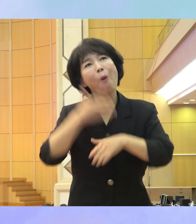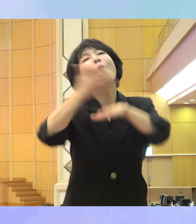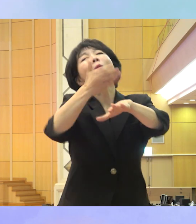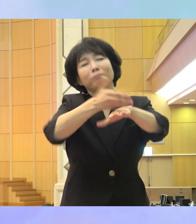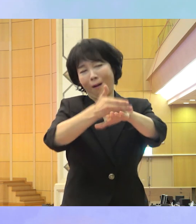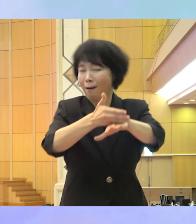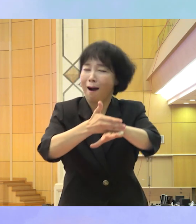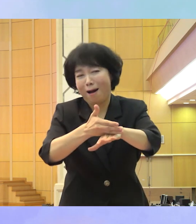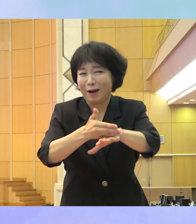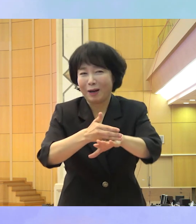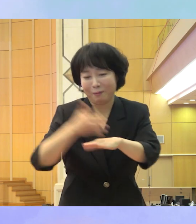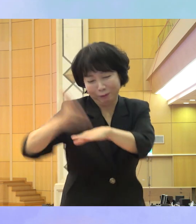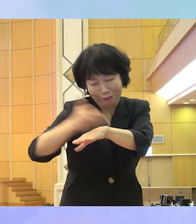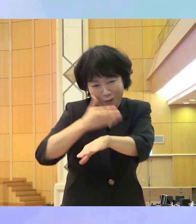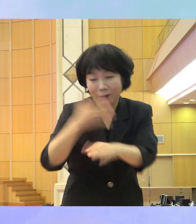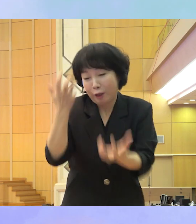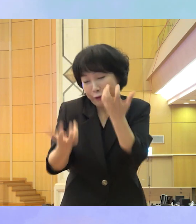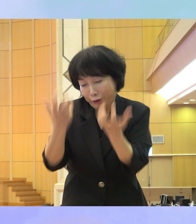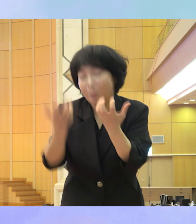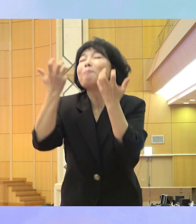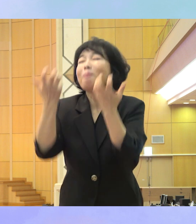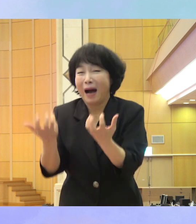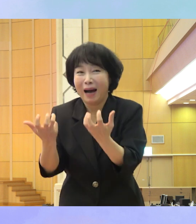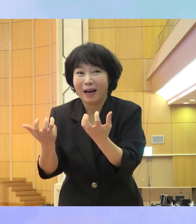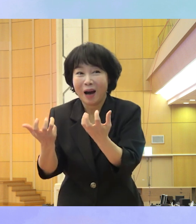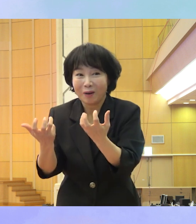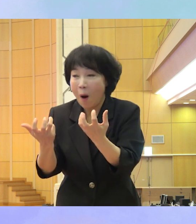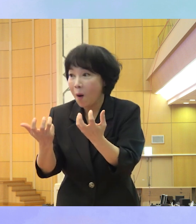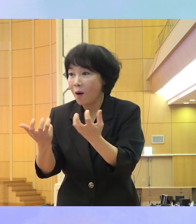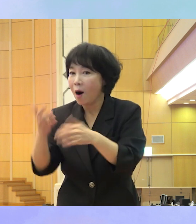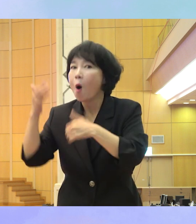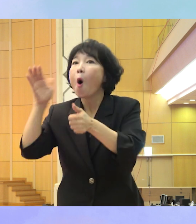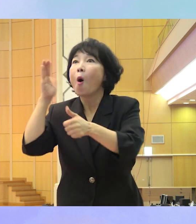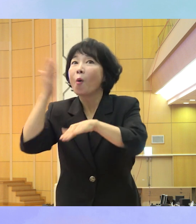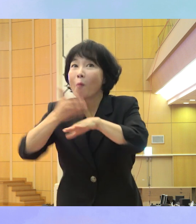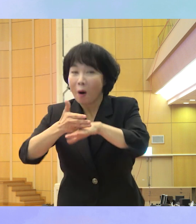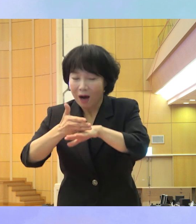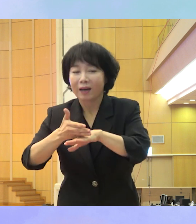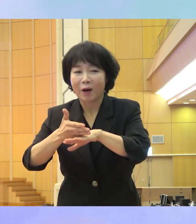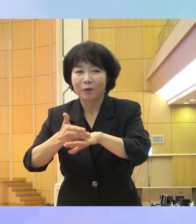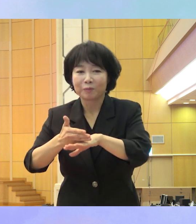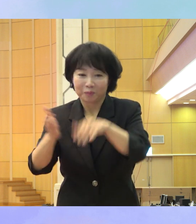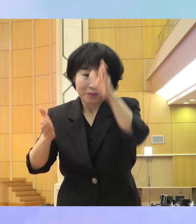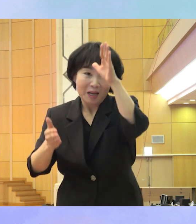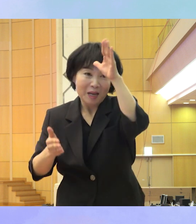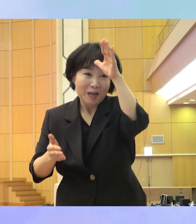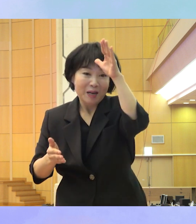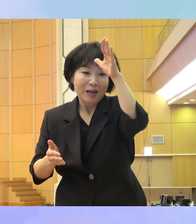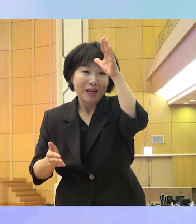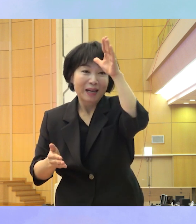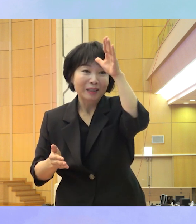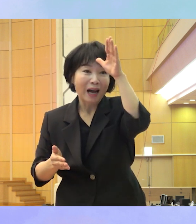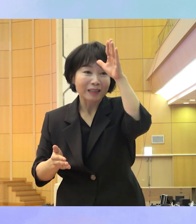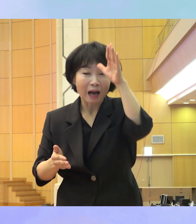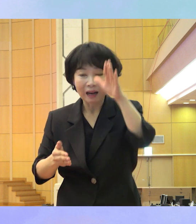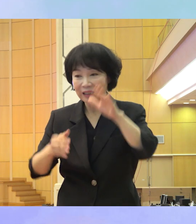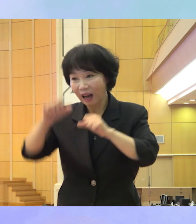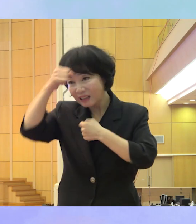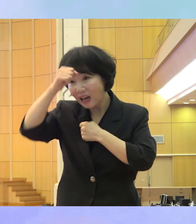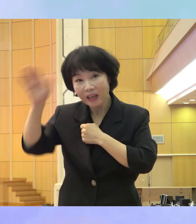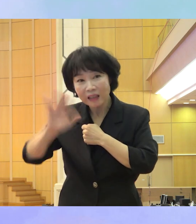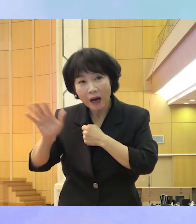아마 잡수셨는가 봐. 근데 나한테 닭 잡아줬다고 가져왔는데 닭 뒷다리를 가져온 줄